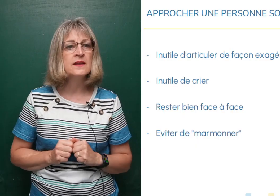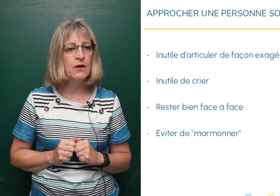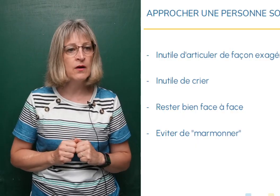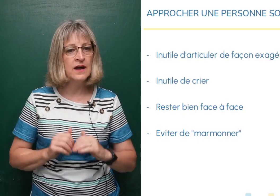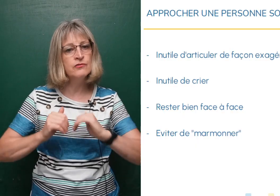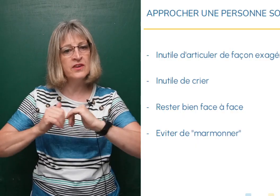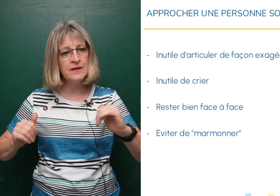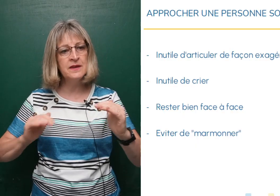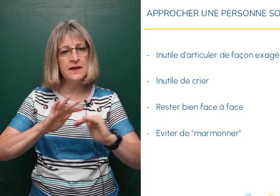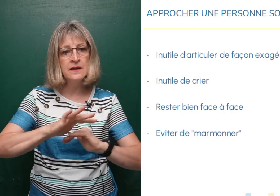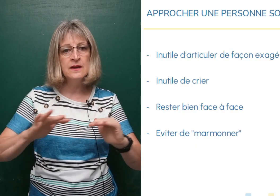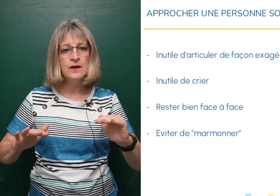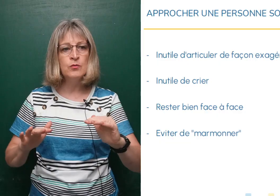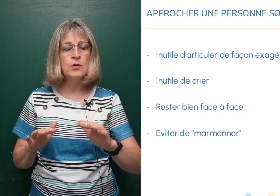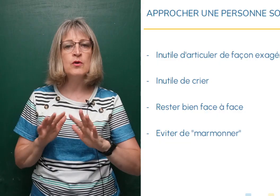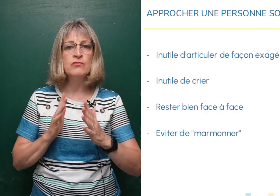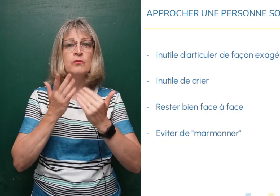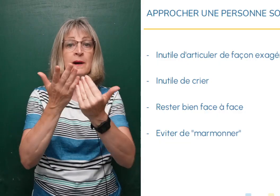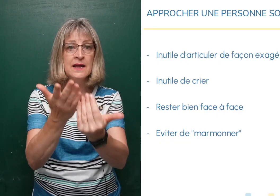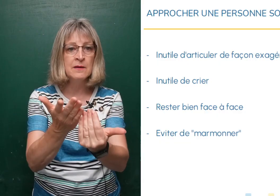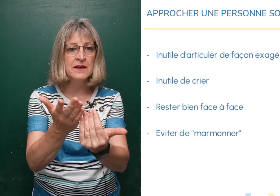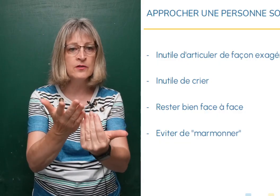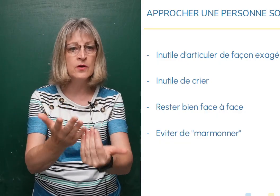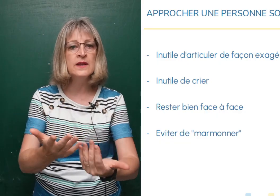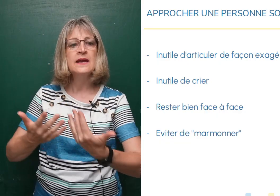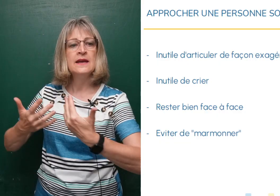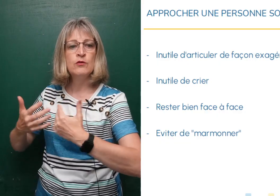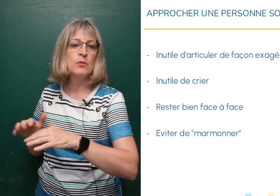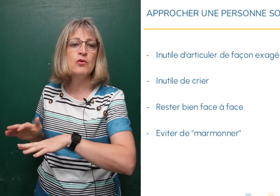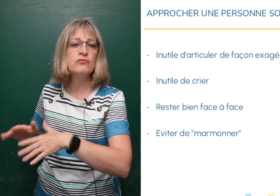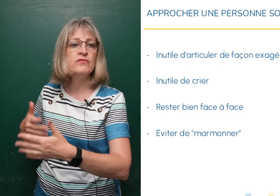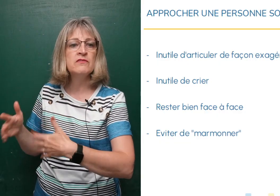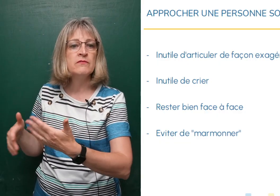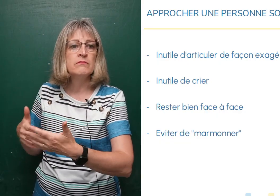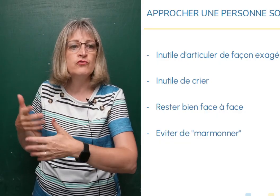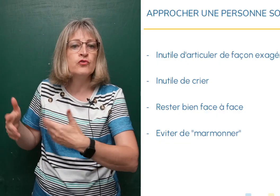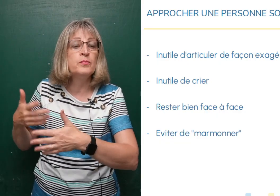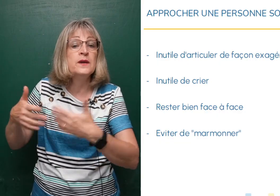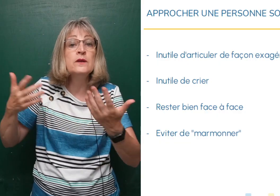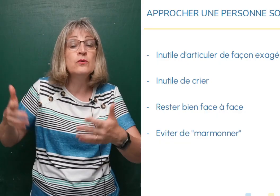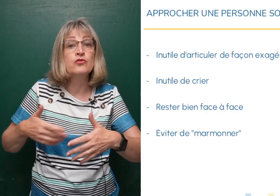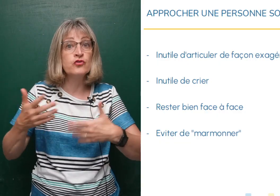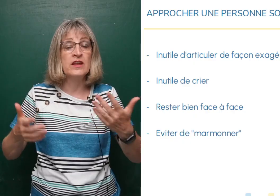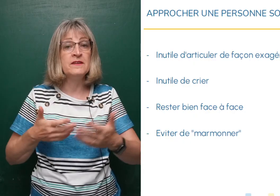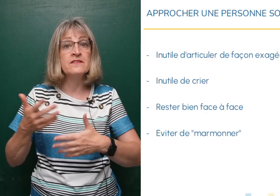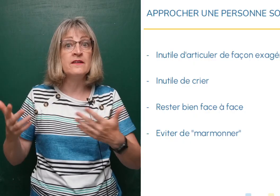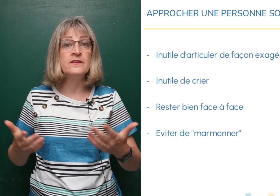D'accord? Hein, vous scindez bien le moment où vous parlez à la personne et le moment où vous devez vous occuper de choses administratives, si vous